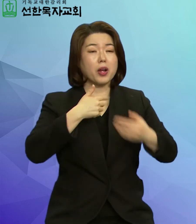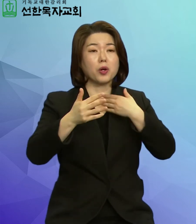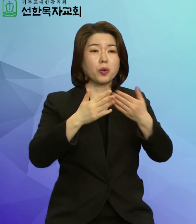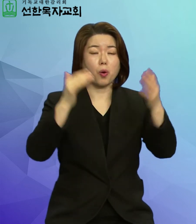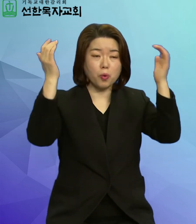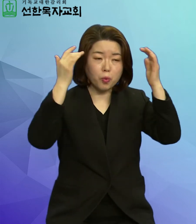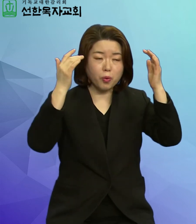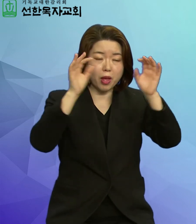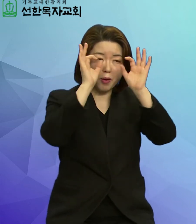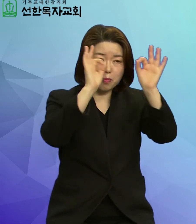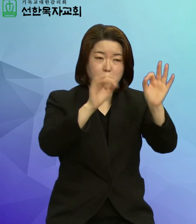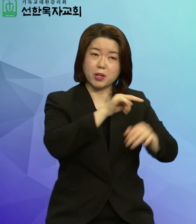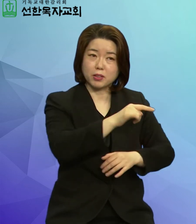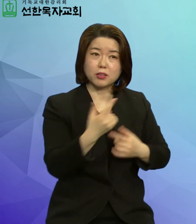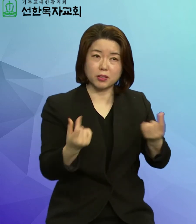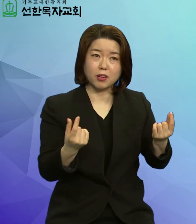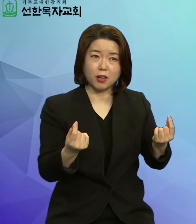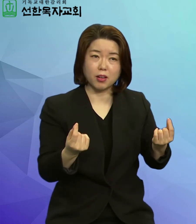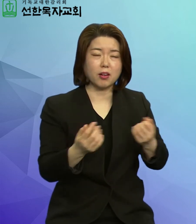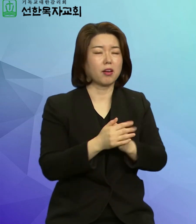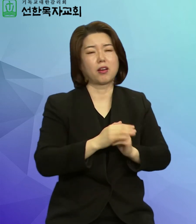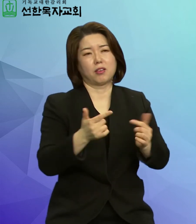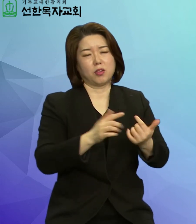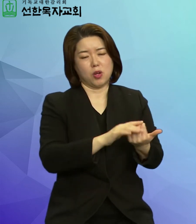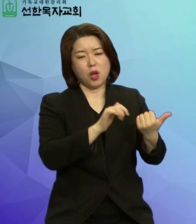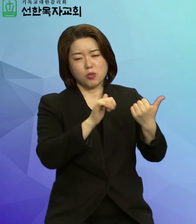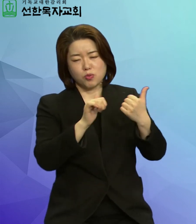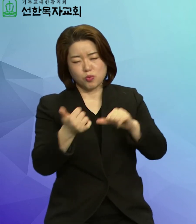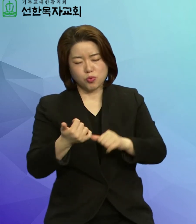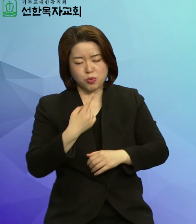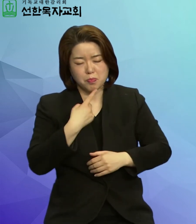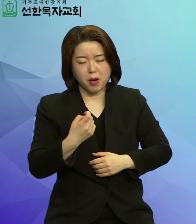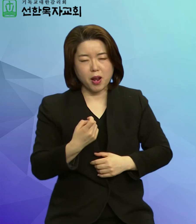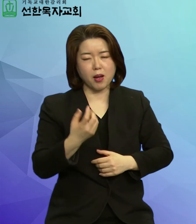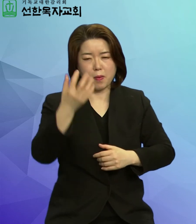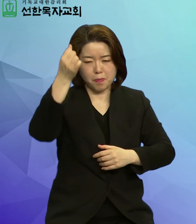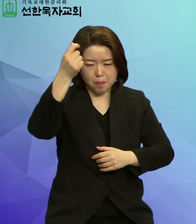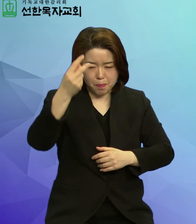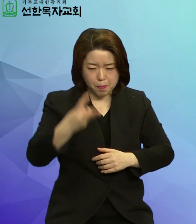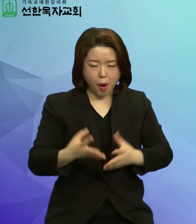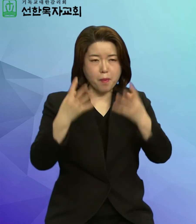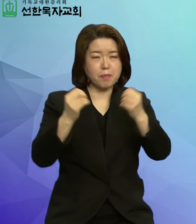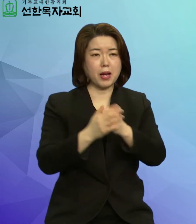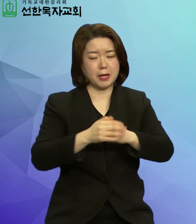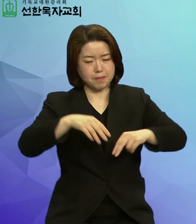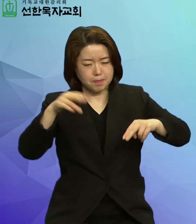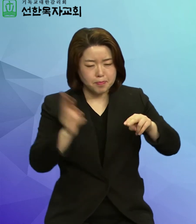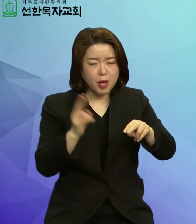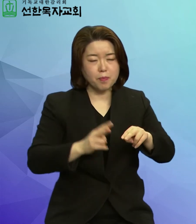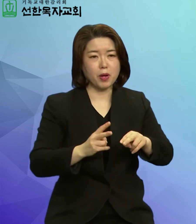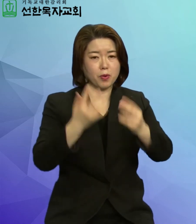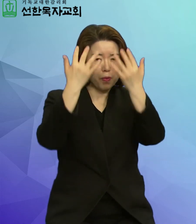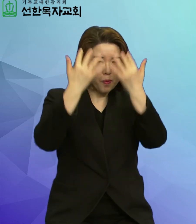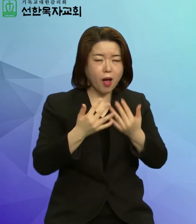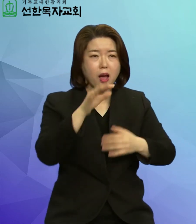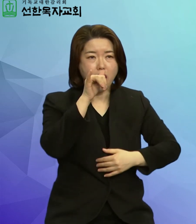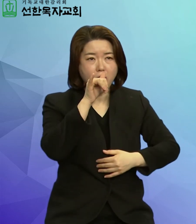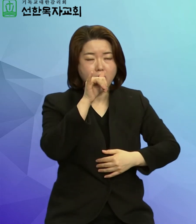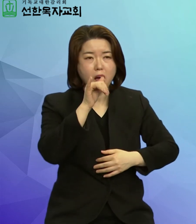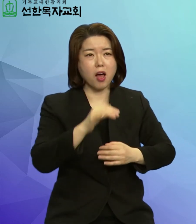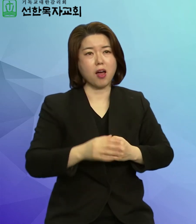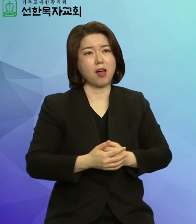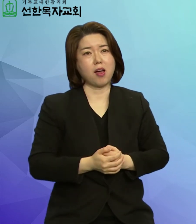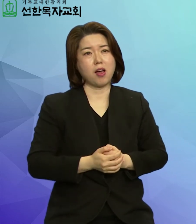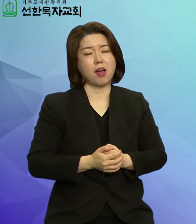바울이 겪었던 고난이 그런 고난입니까? 사도 바울은 죽을 고비를 수도 없이 겪었고 매를 맞았고 감옥에